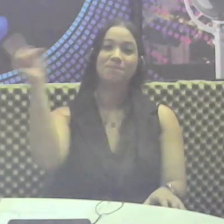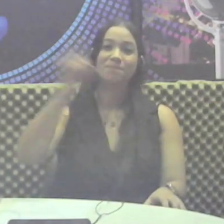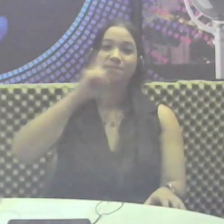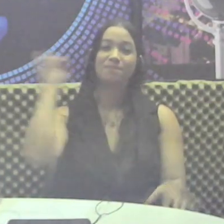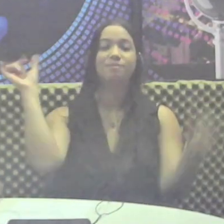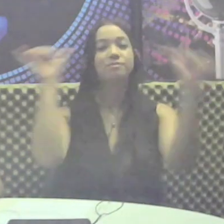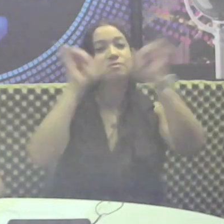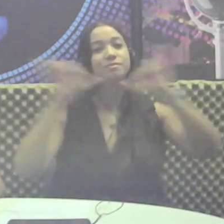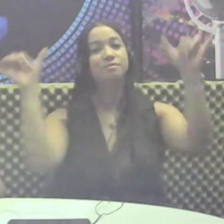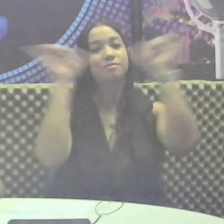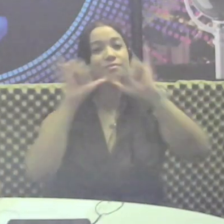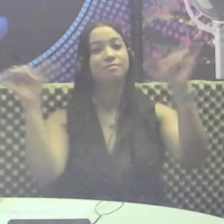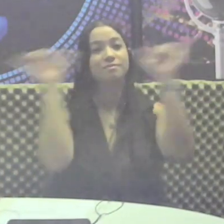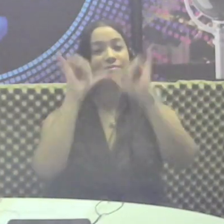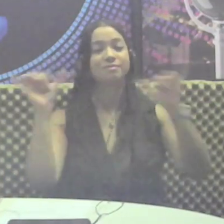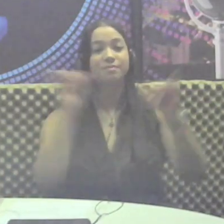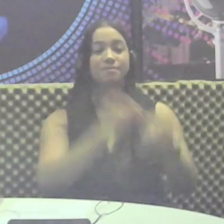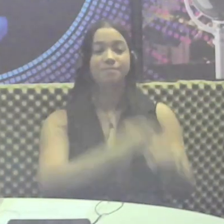Giro de